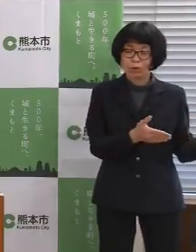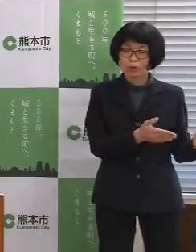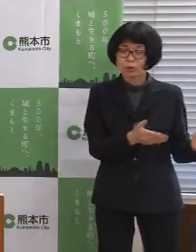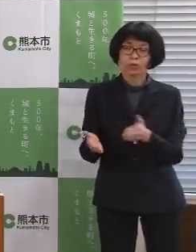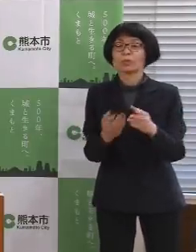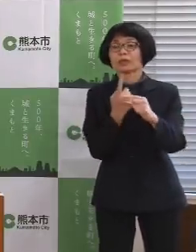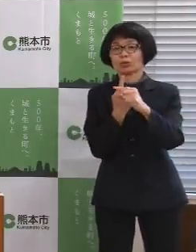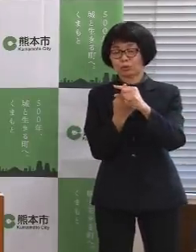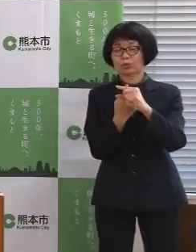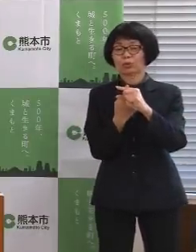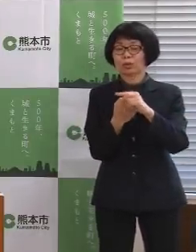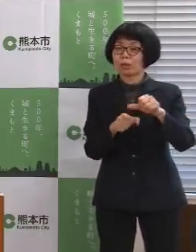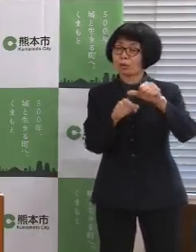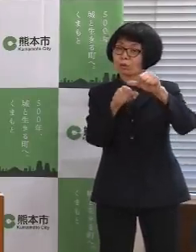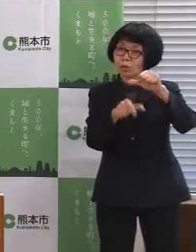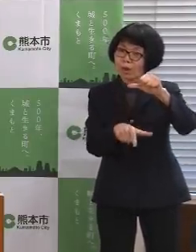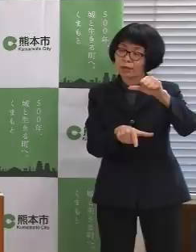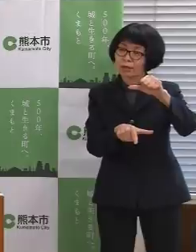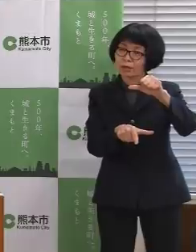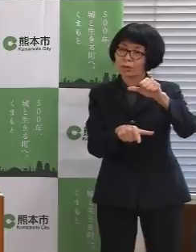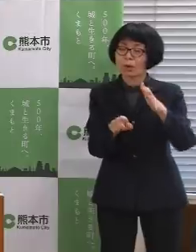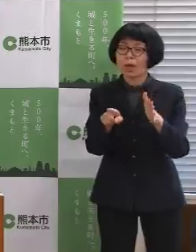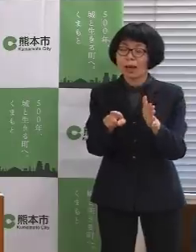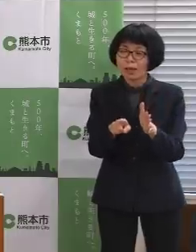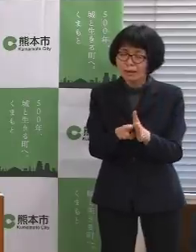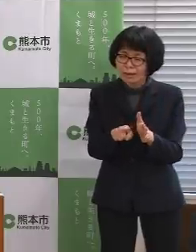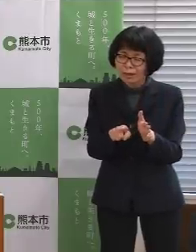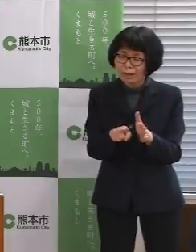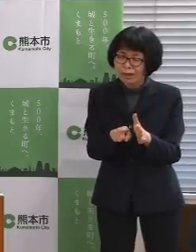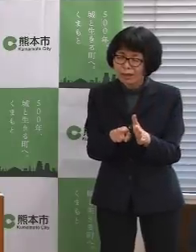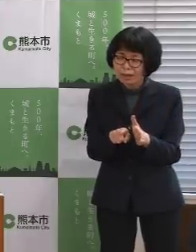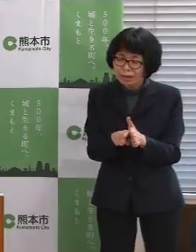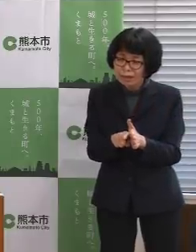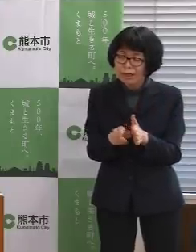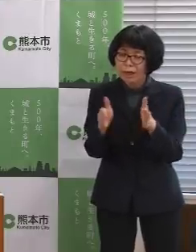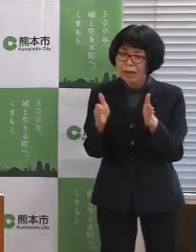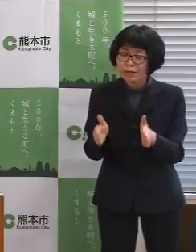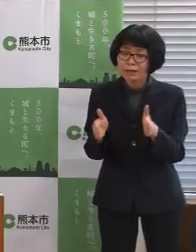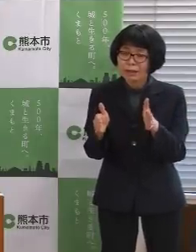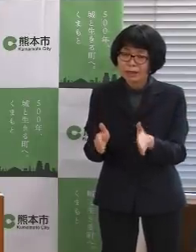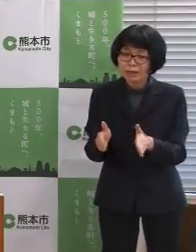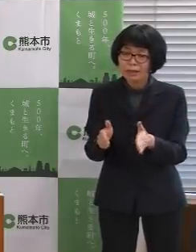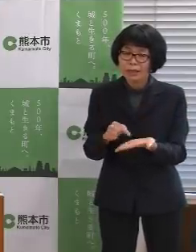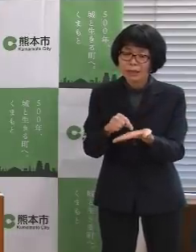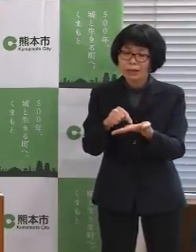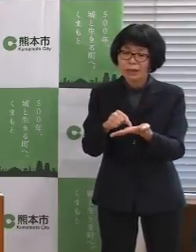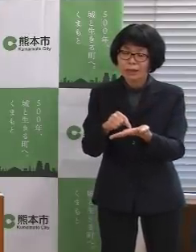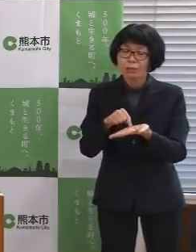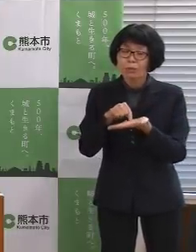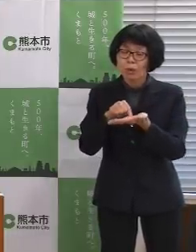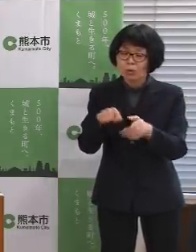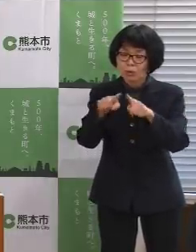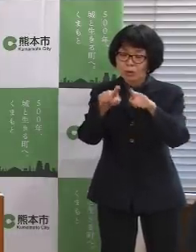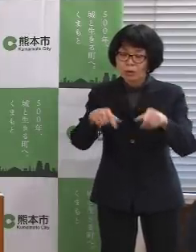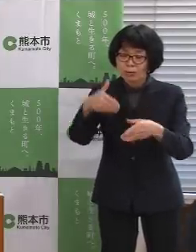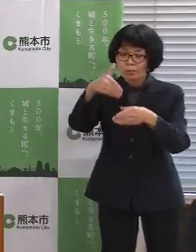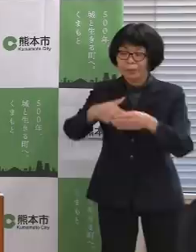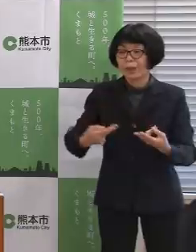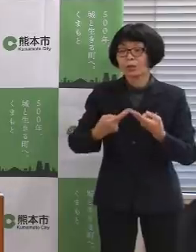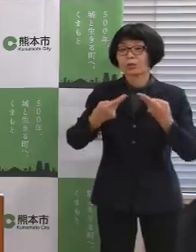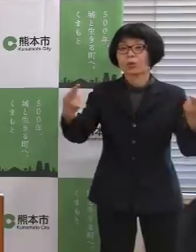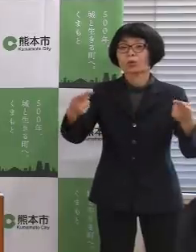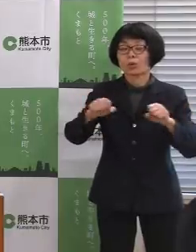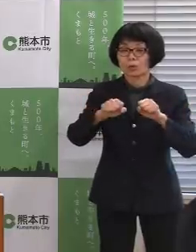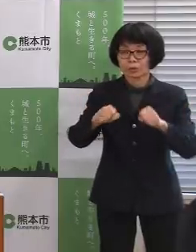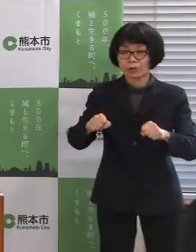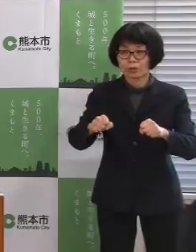ので、5月のもう早い時期にとにかくそういう申請書類を送付するということ、